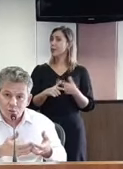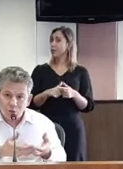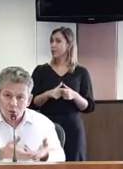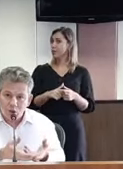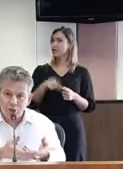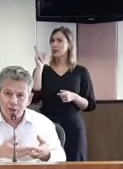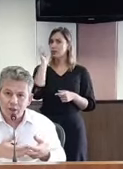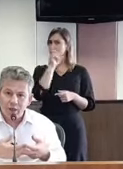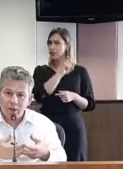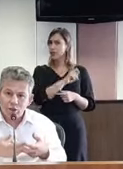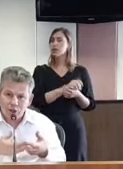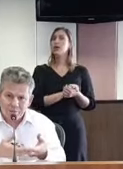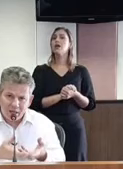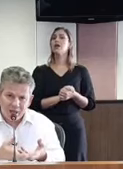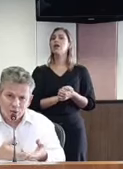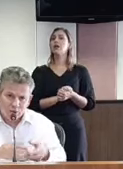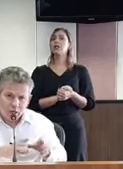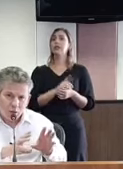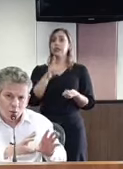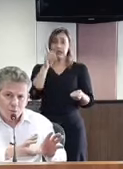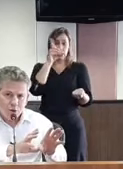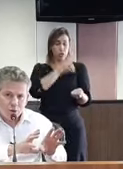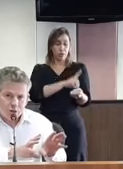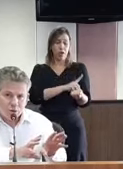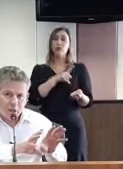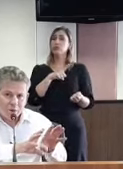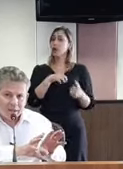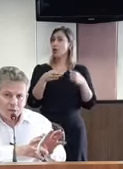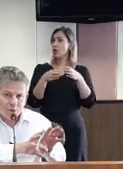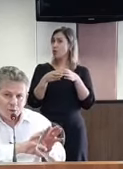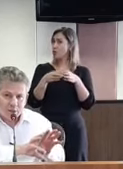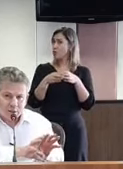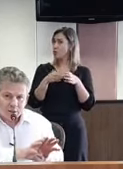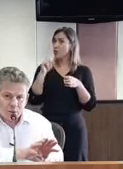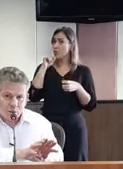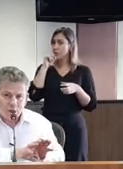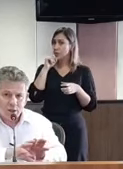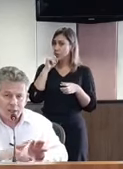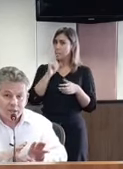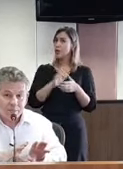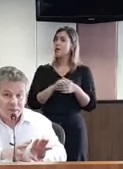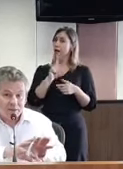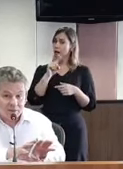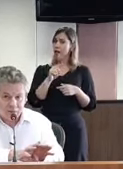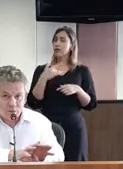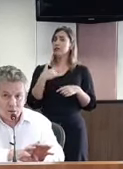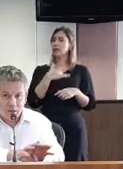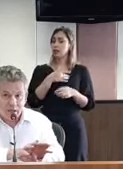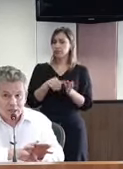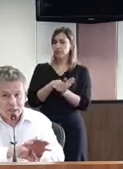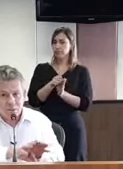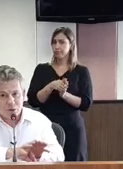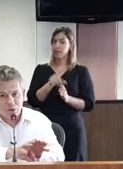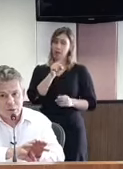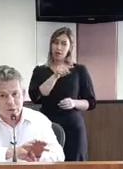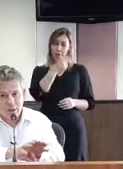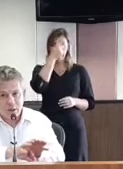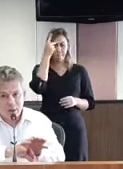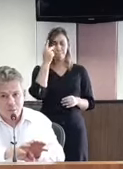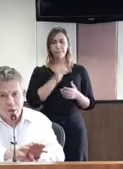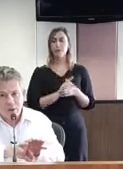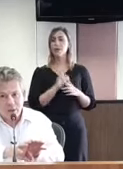dificuldade imunológica, os diabéticos, tem lá o grupo de risco recomendado pelo Ministério da Saúde que tem que ser preservado. Essas